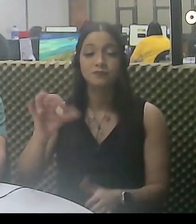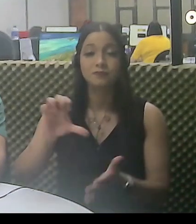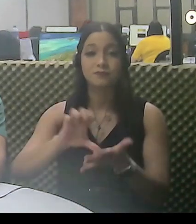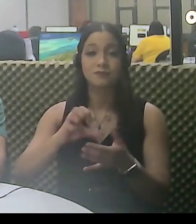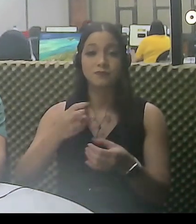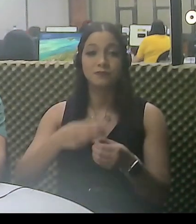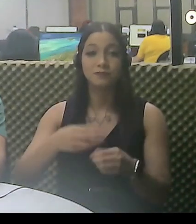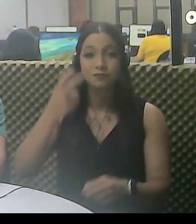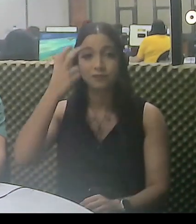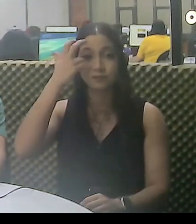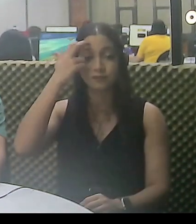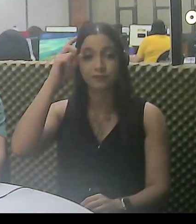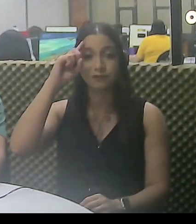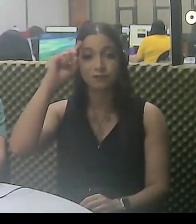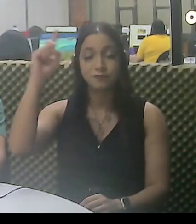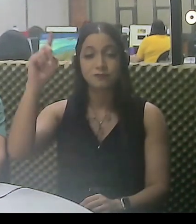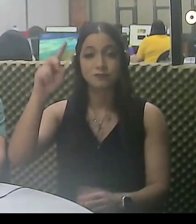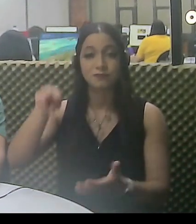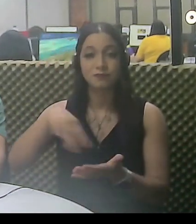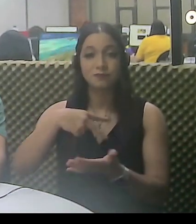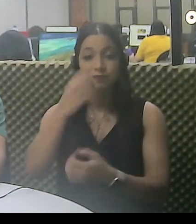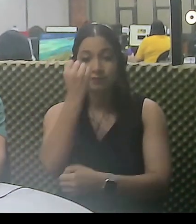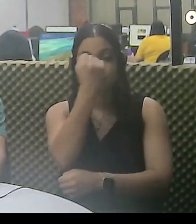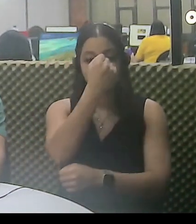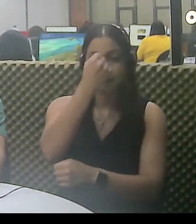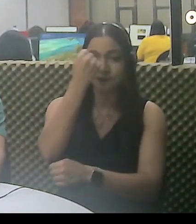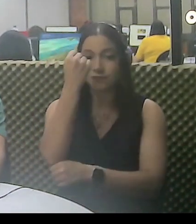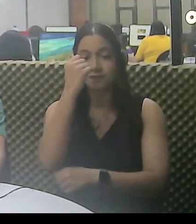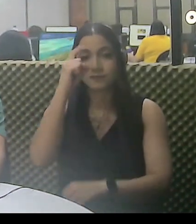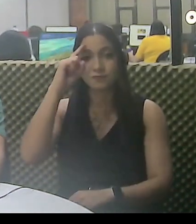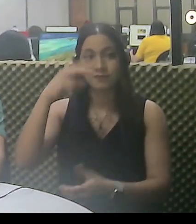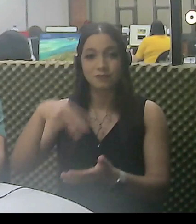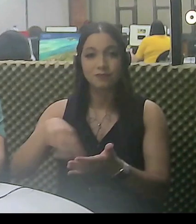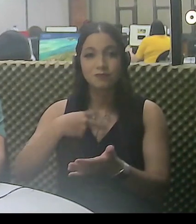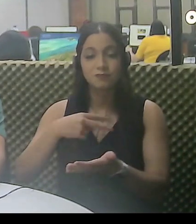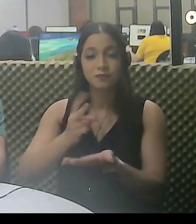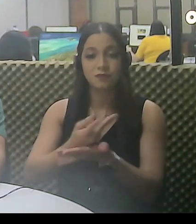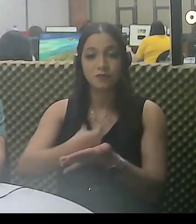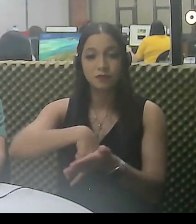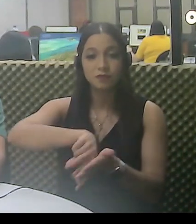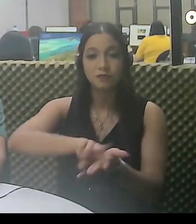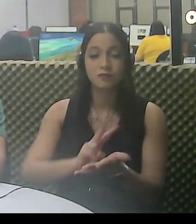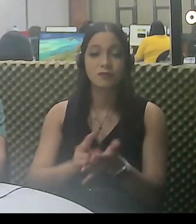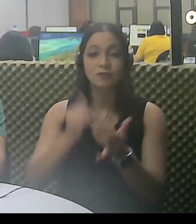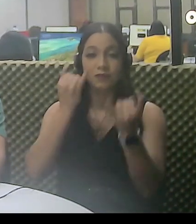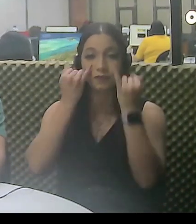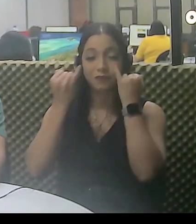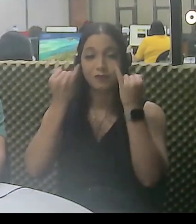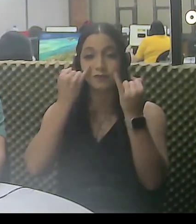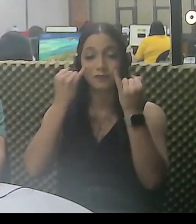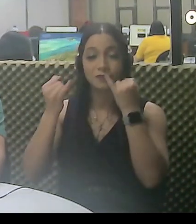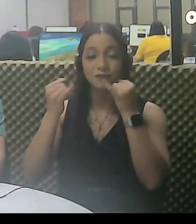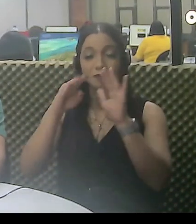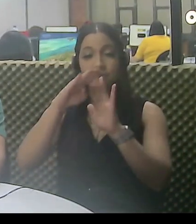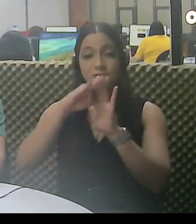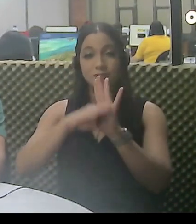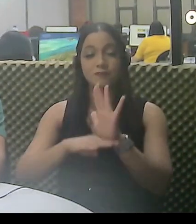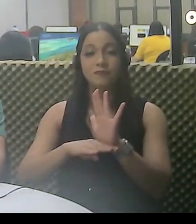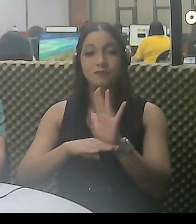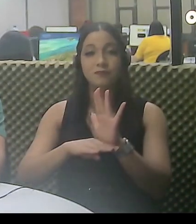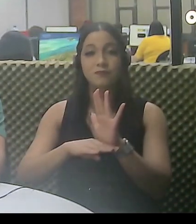de cultura haverá o dia de dançar forró e o dia de dançar hip hop mais informações sobre a programação